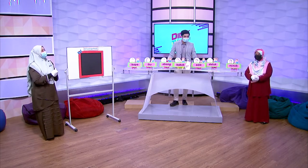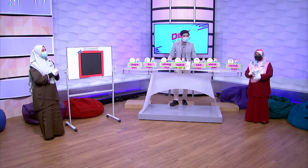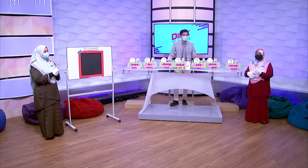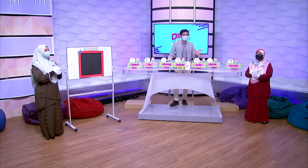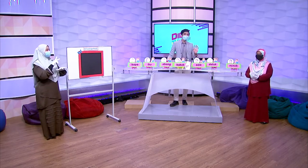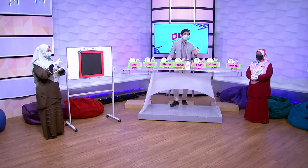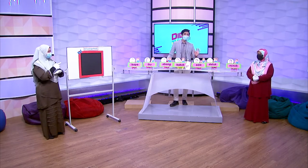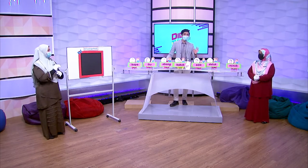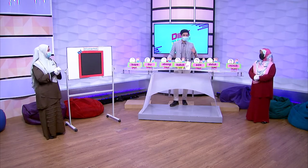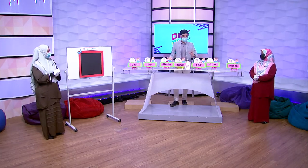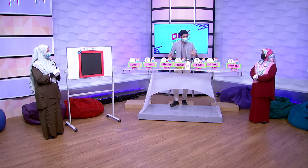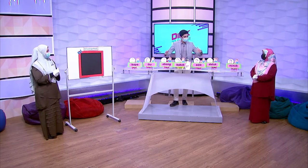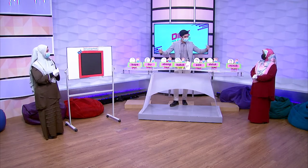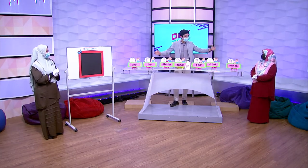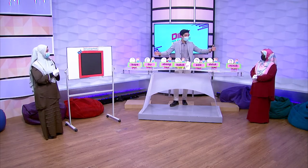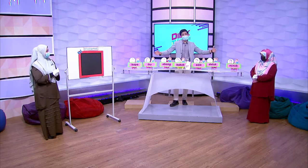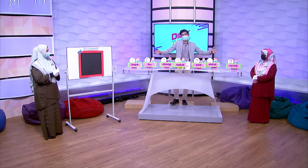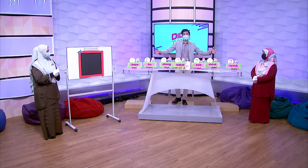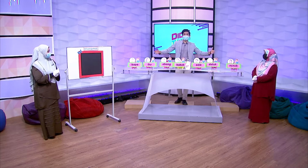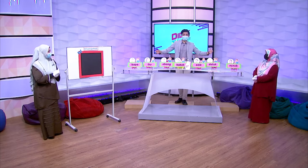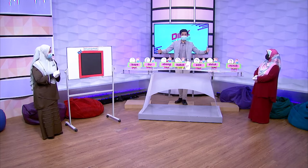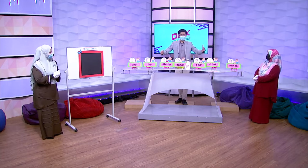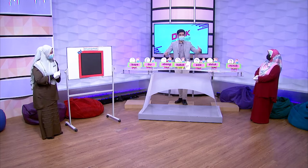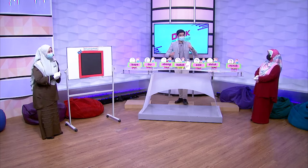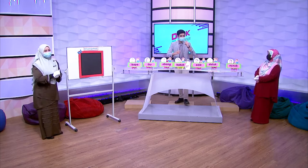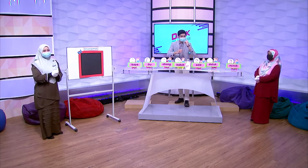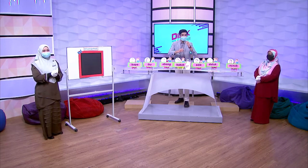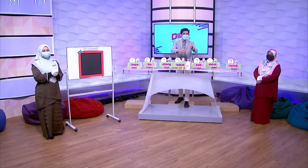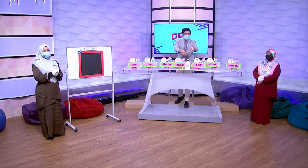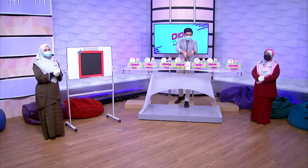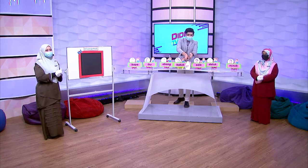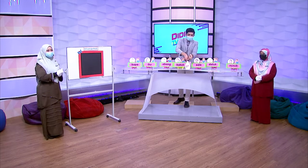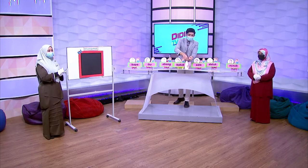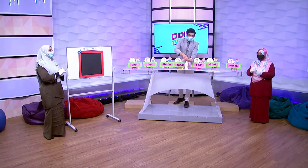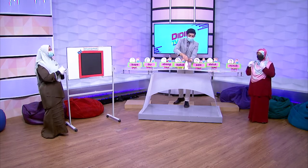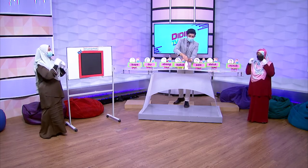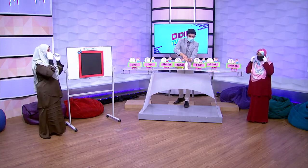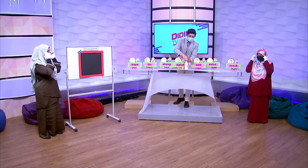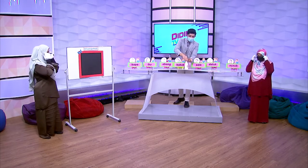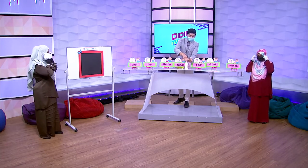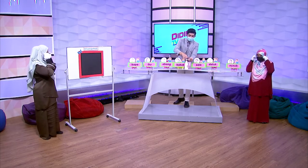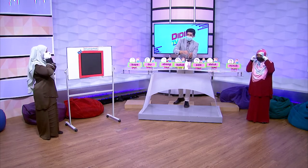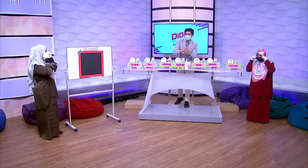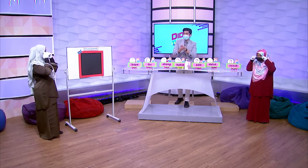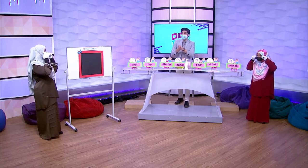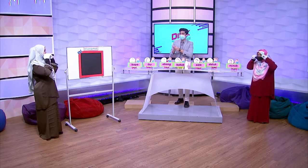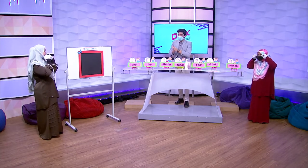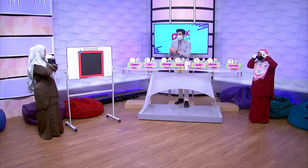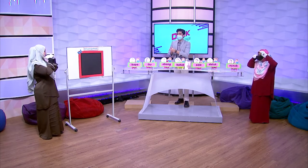tangan dan juga kita kejar aku jika sekurang-kurangnya satu my tetapi event kene pakailah hal jagonya Bu